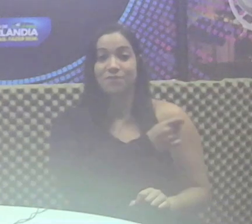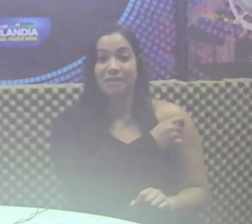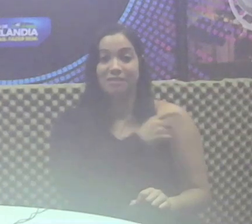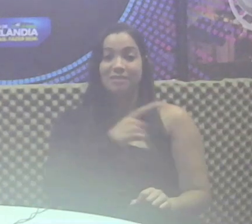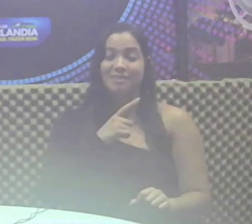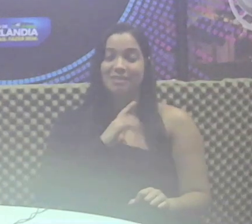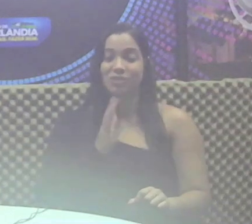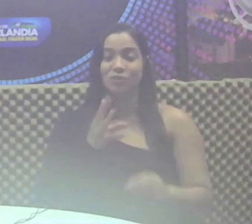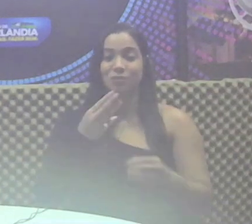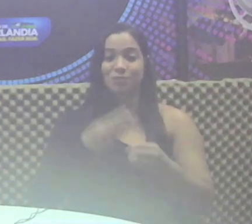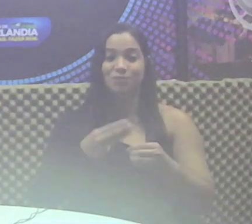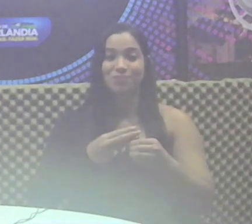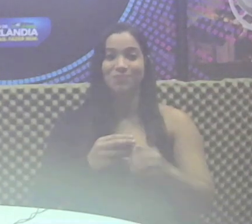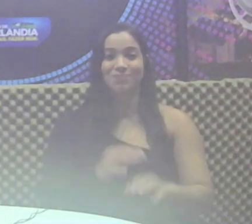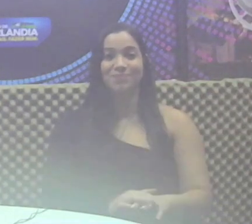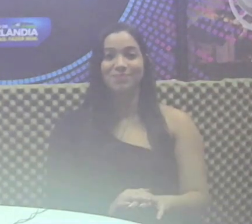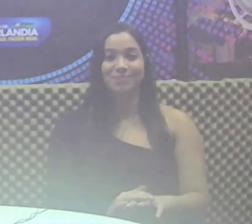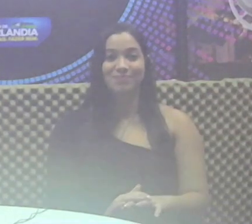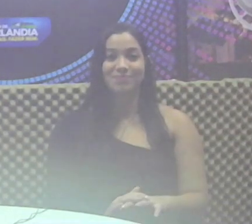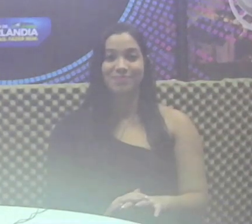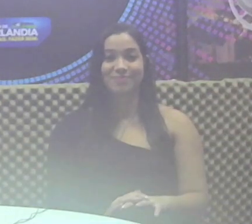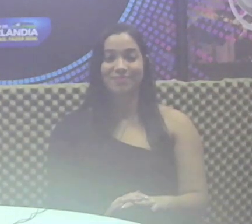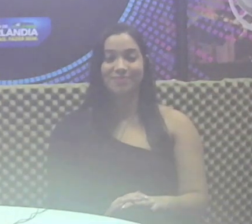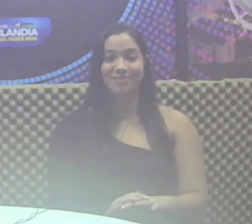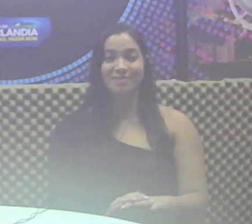existentes no município.